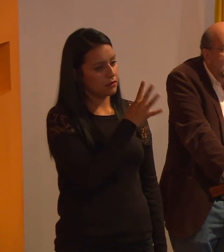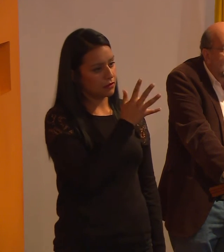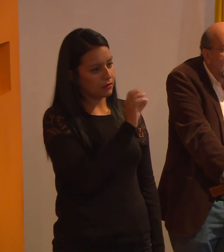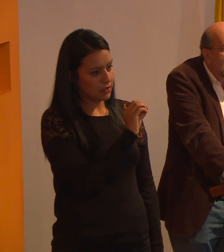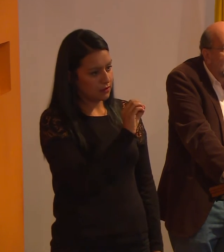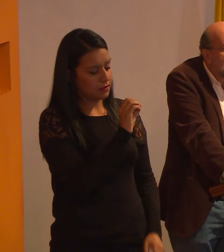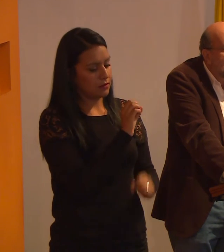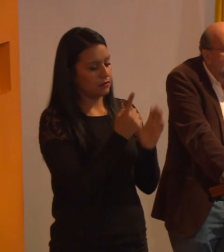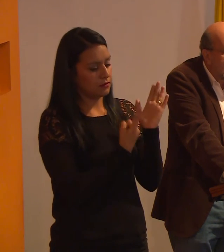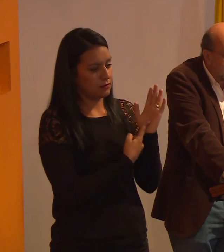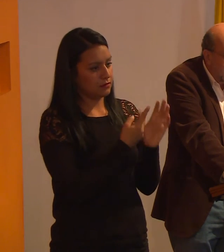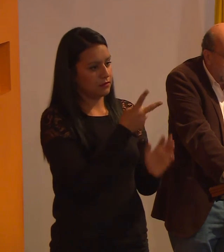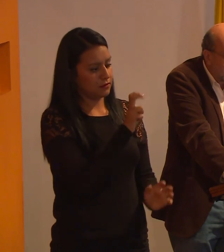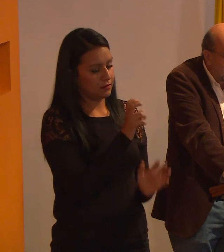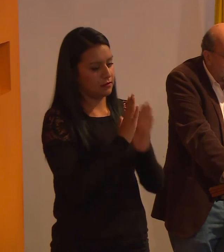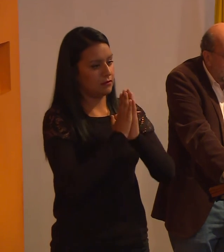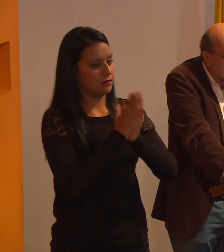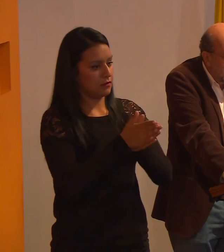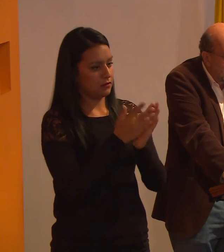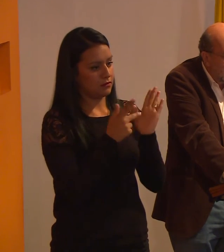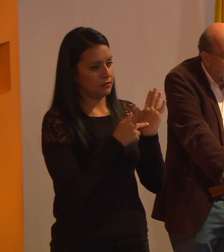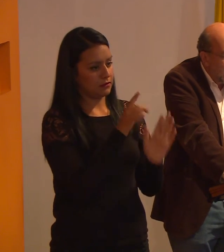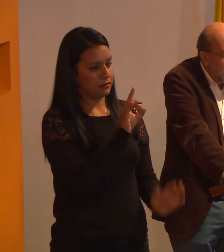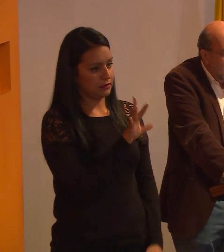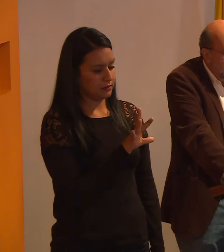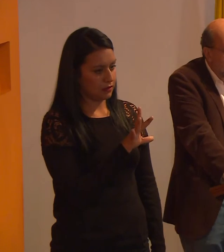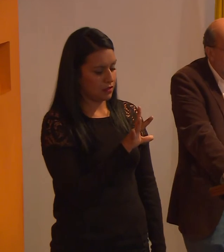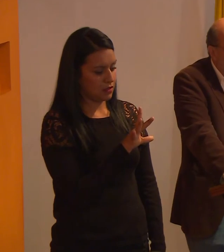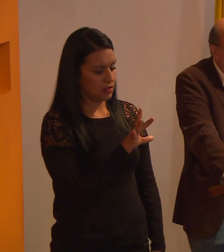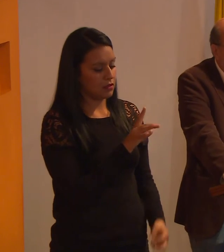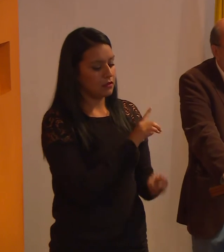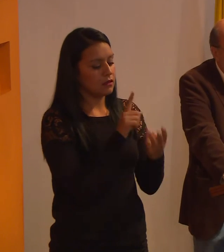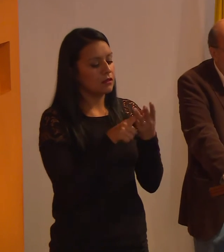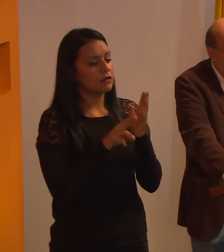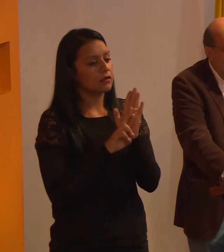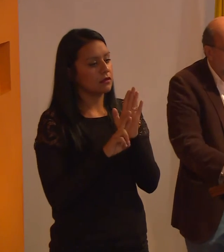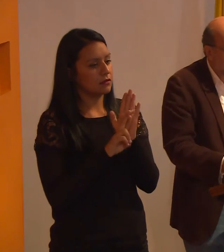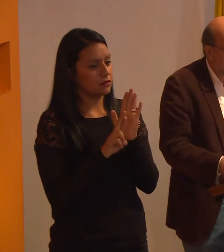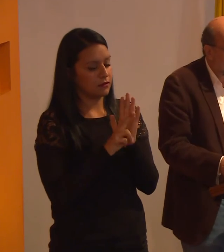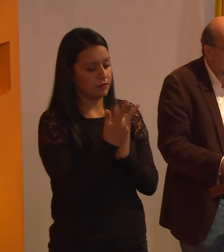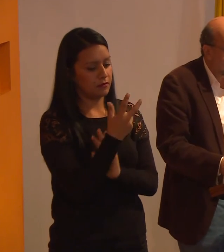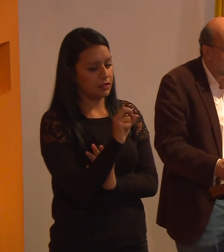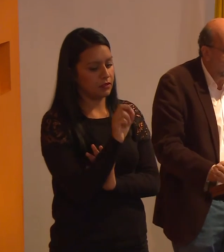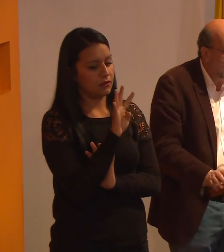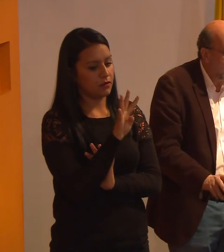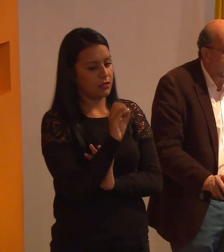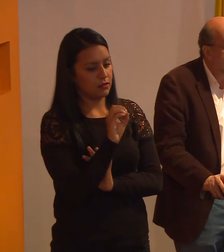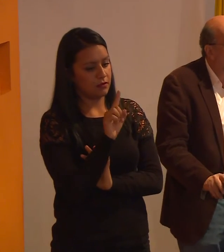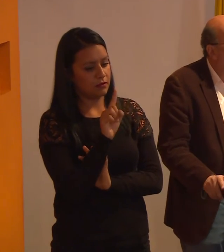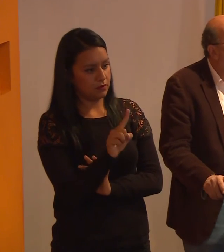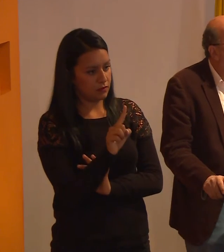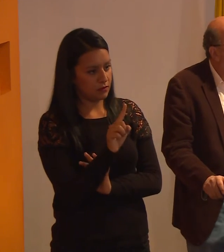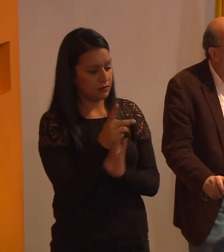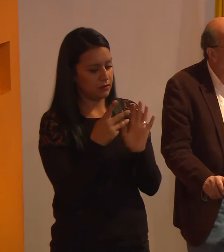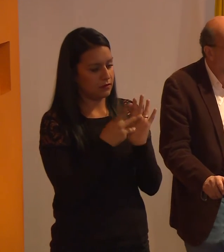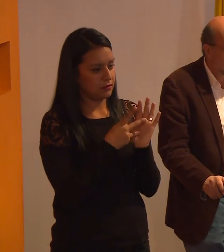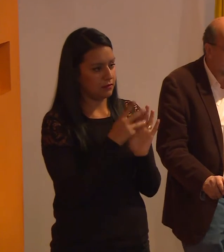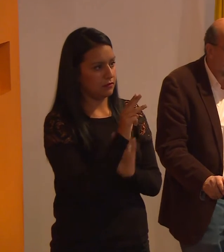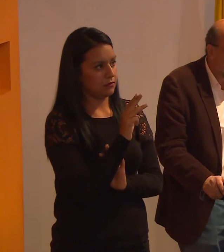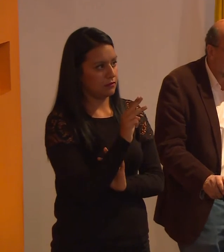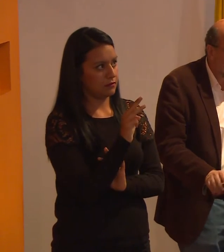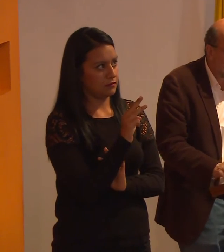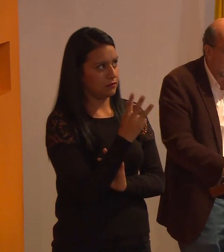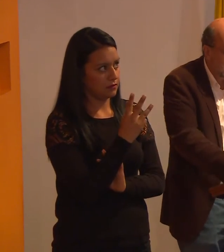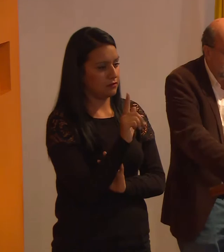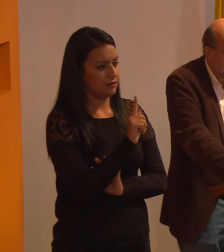del 17 de diciembre de 2015 y la Resolución 2041 del 3 de febrero